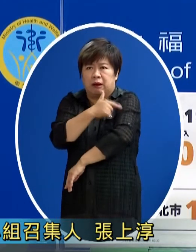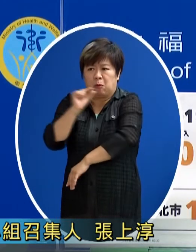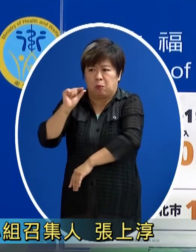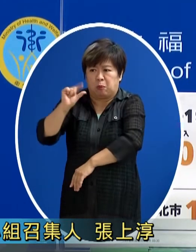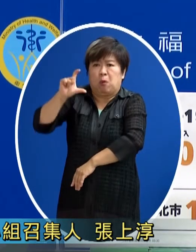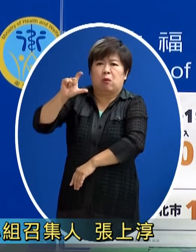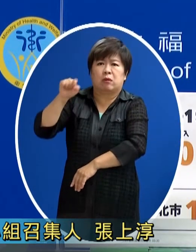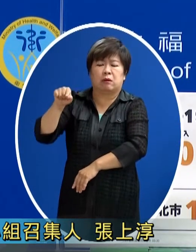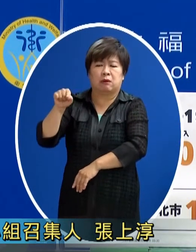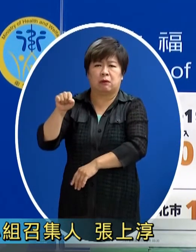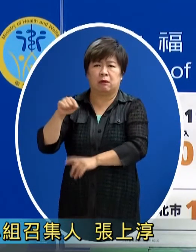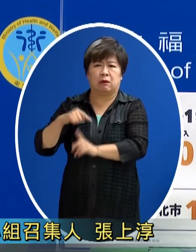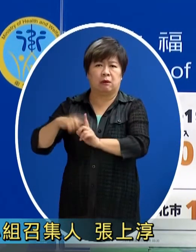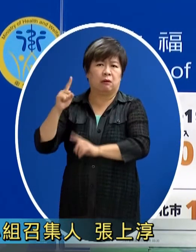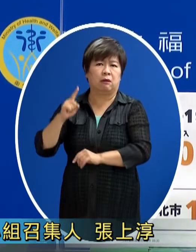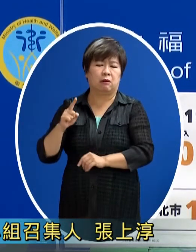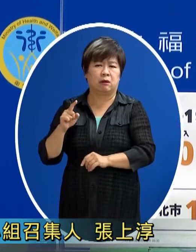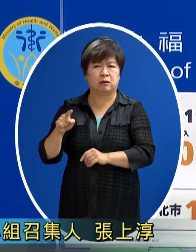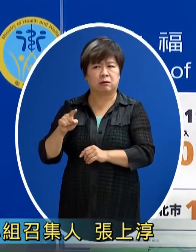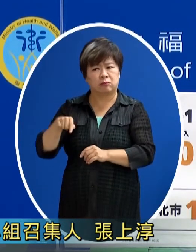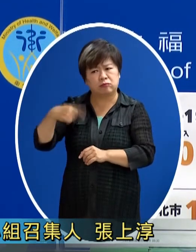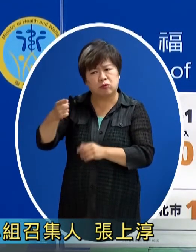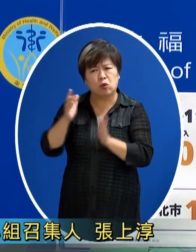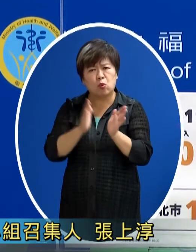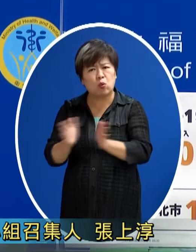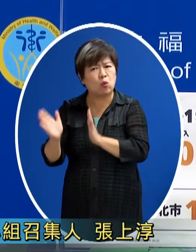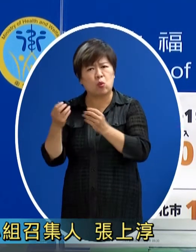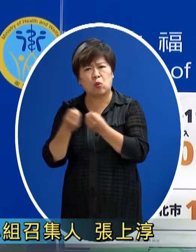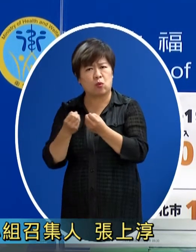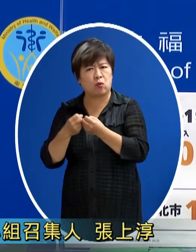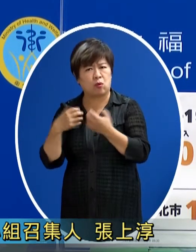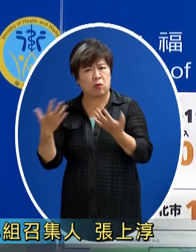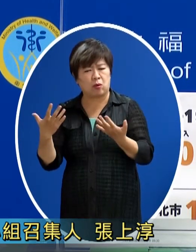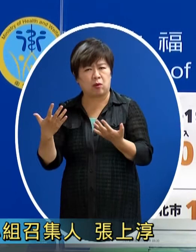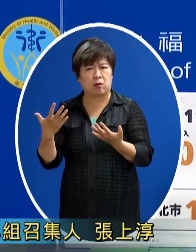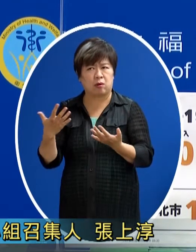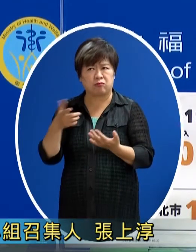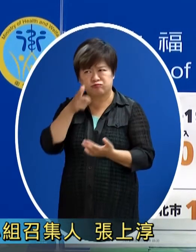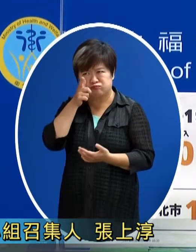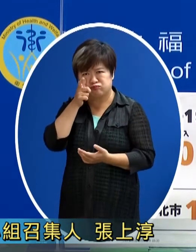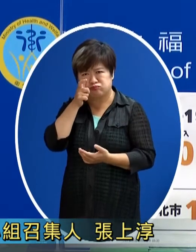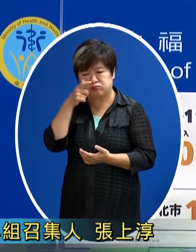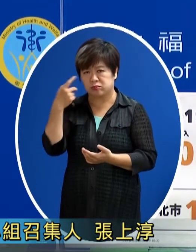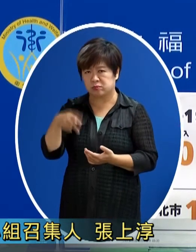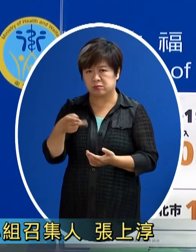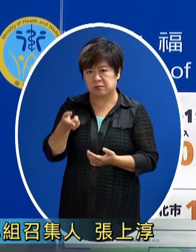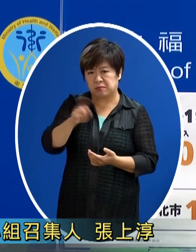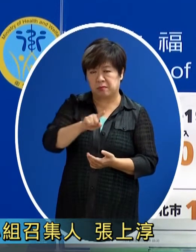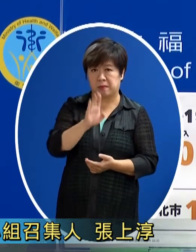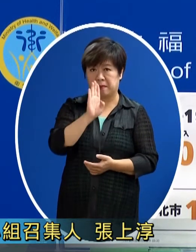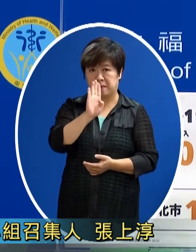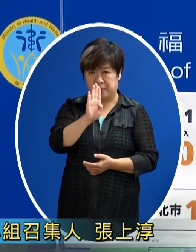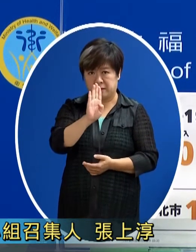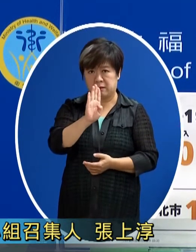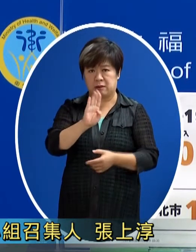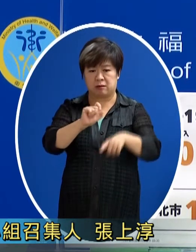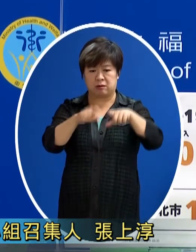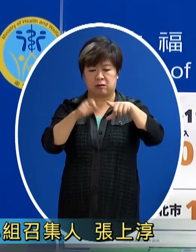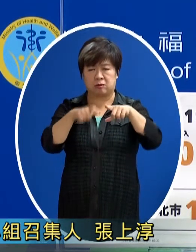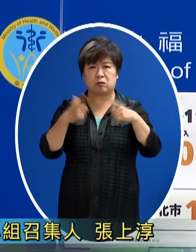状况里面，他们后续的处理模式，那以及相信这个 BNT 原厂公司他们也